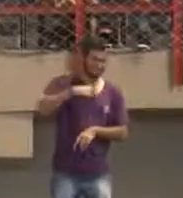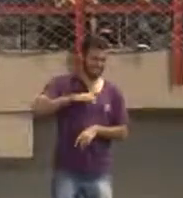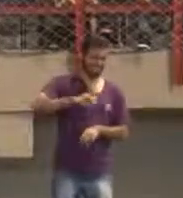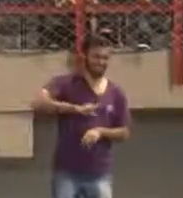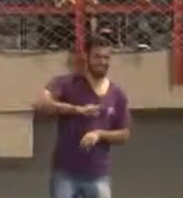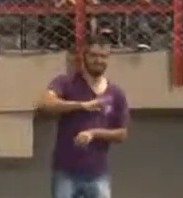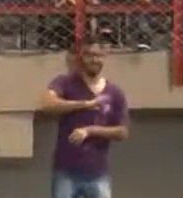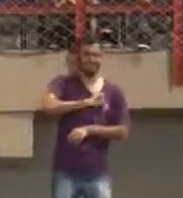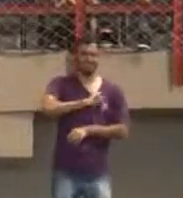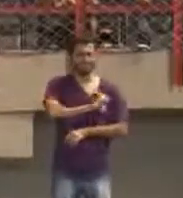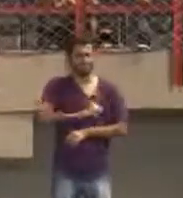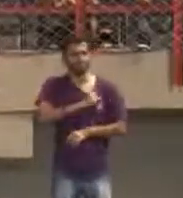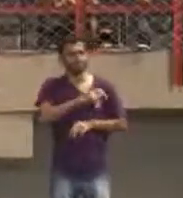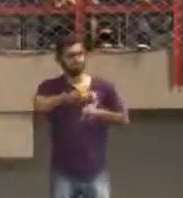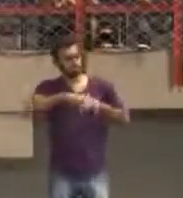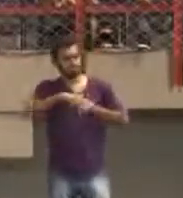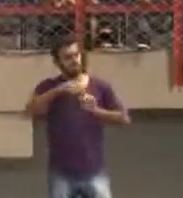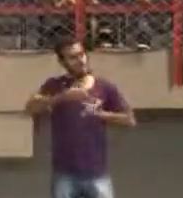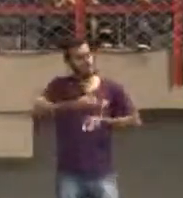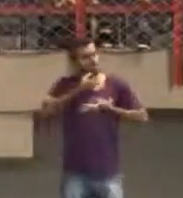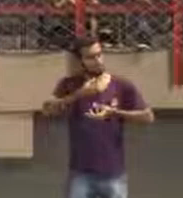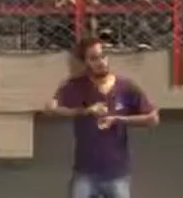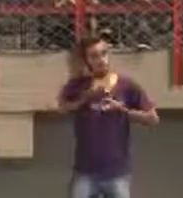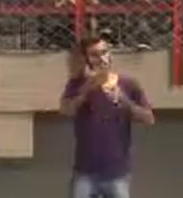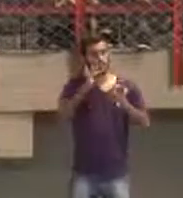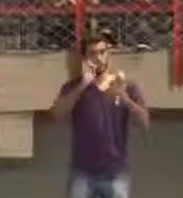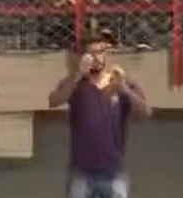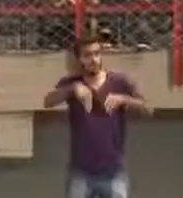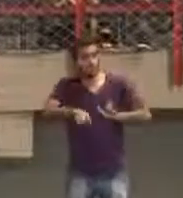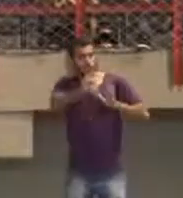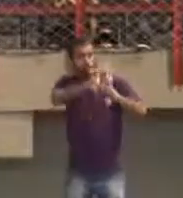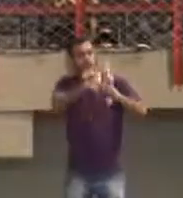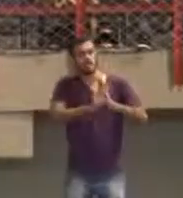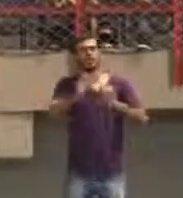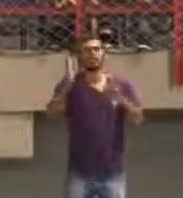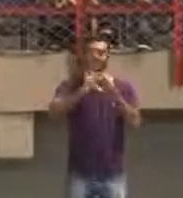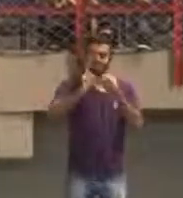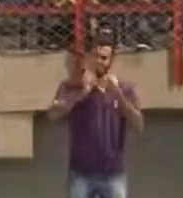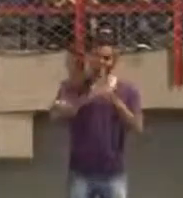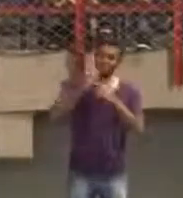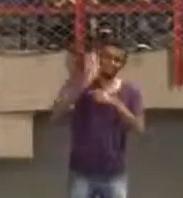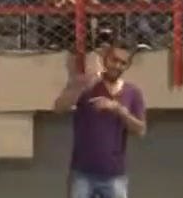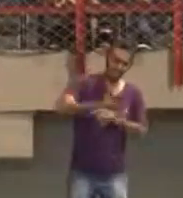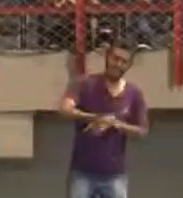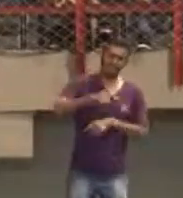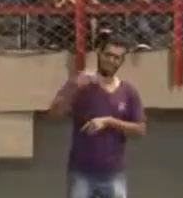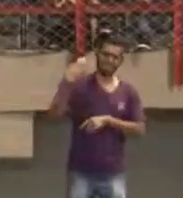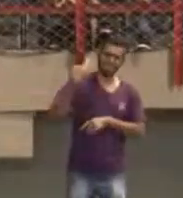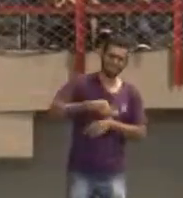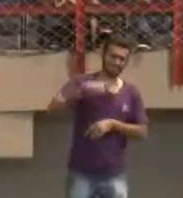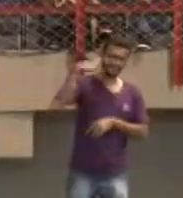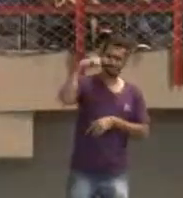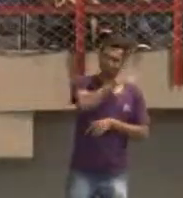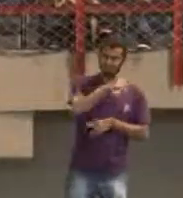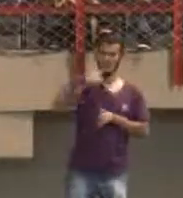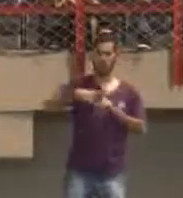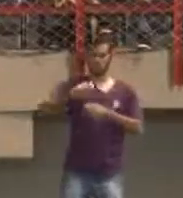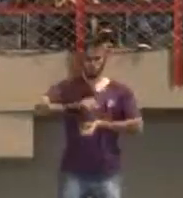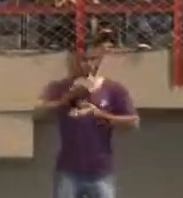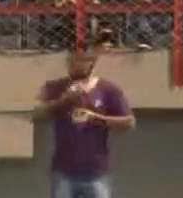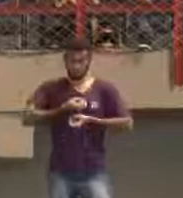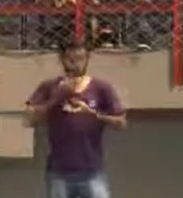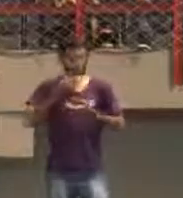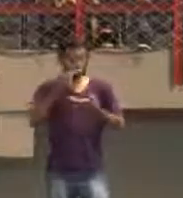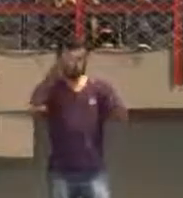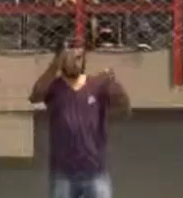poesia finissecular, a poesia de final de século também é dolorida. Porque o poema, como eu lhe falei, é